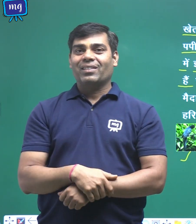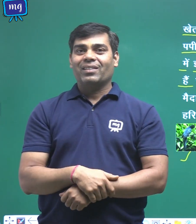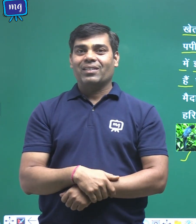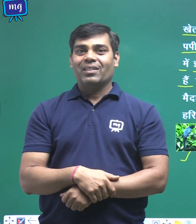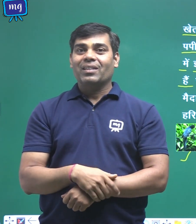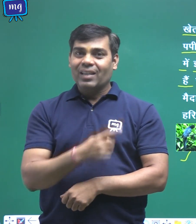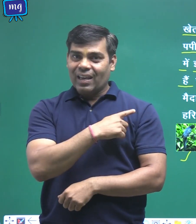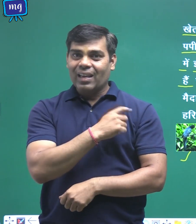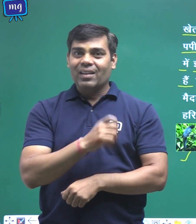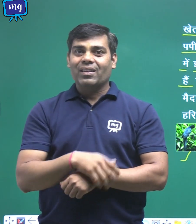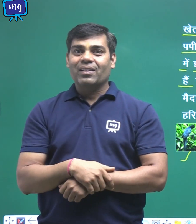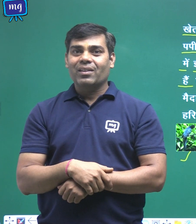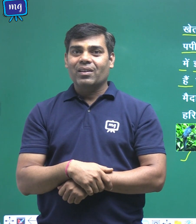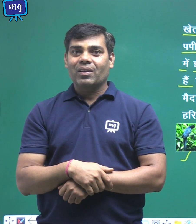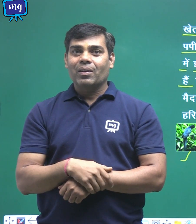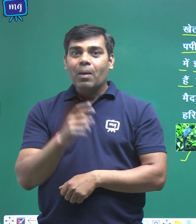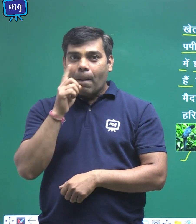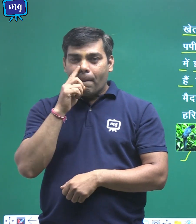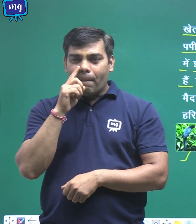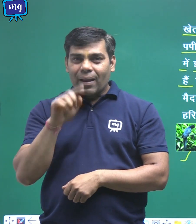कि एक बालिका